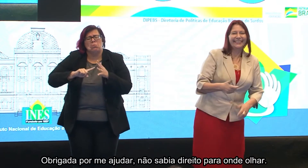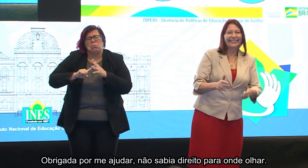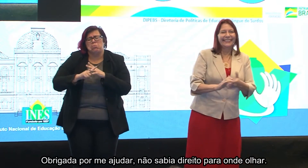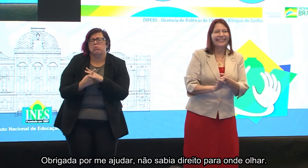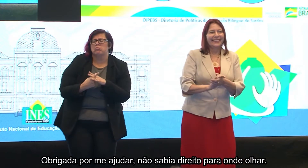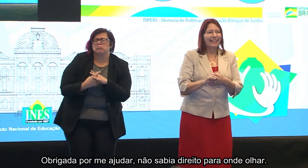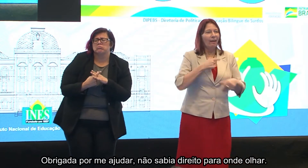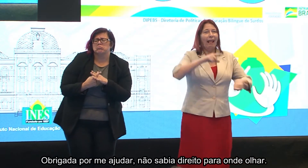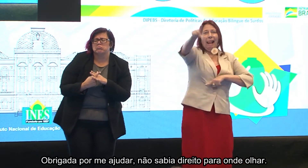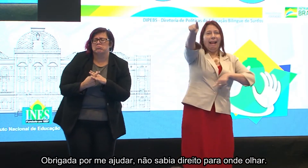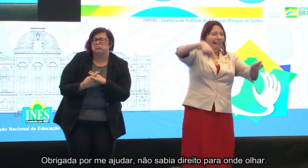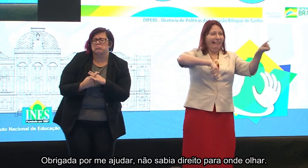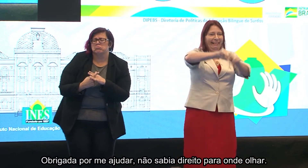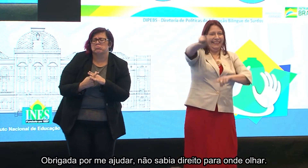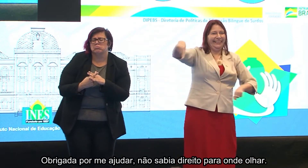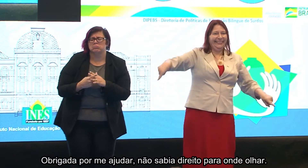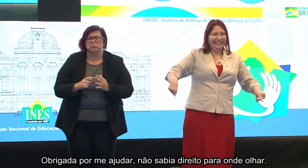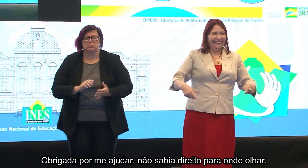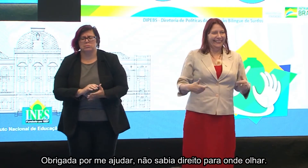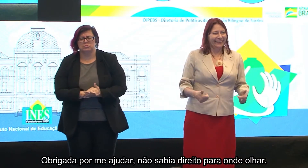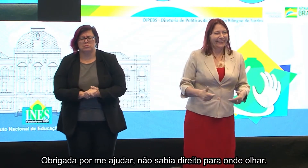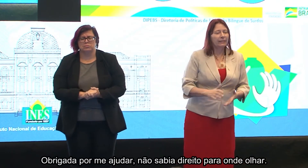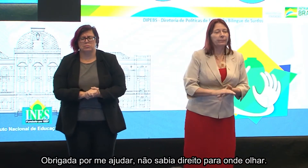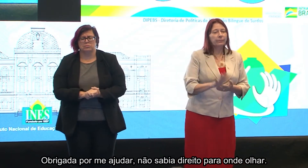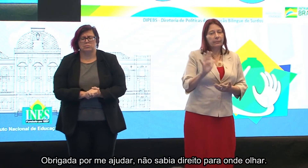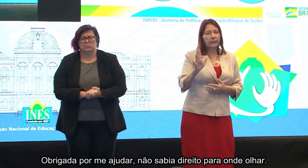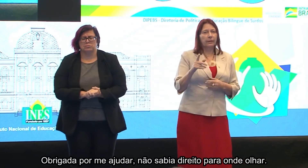Obrigada por me ajudar. Eu não sabia direito para onde olhar.